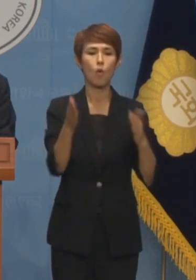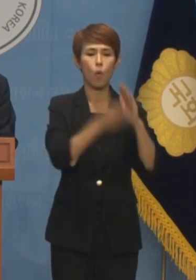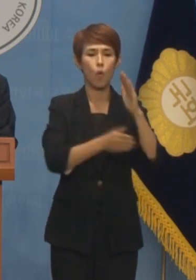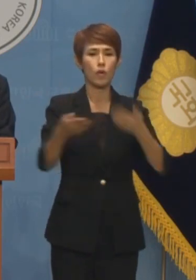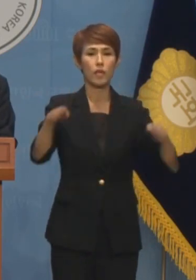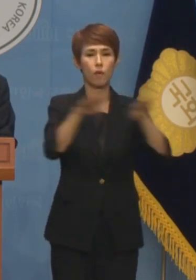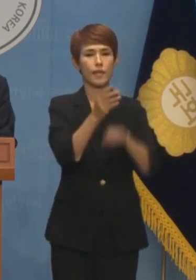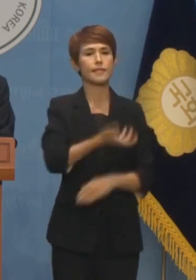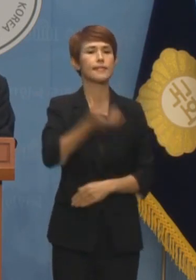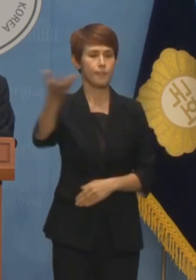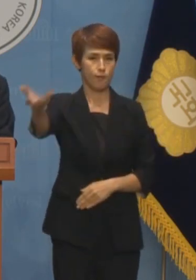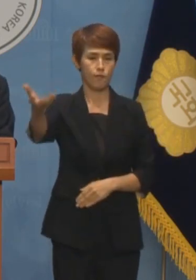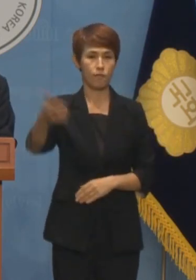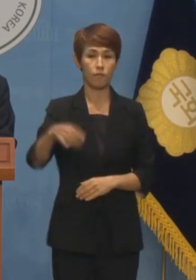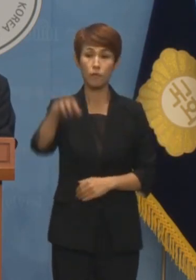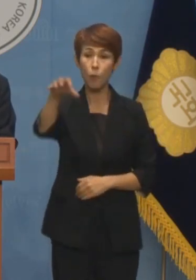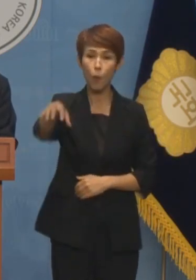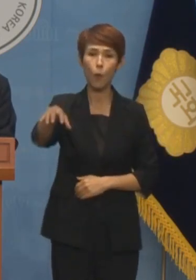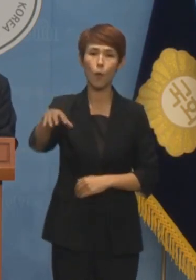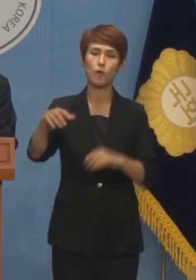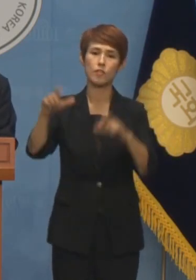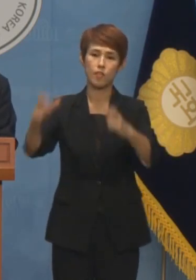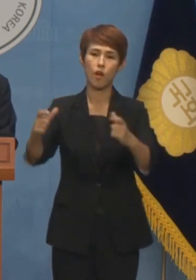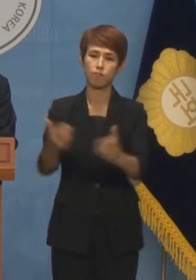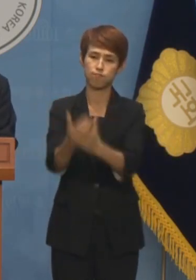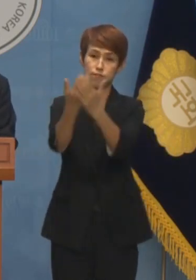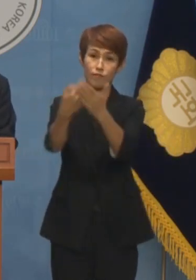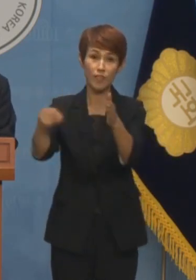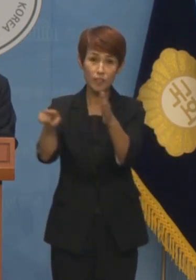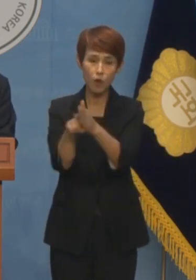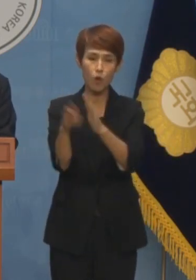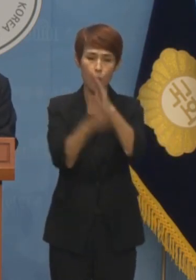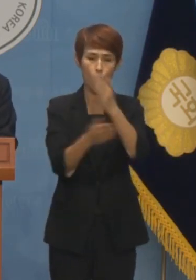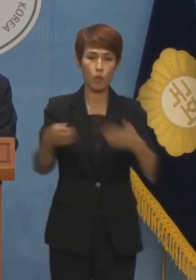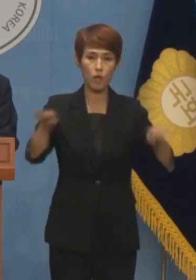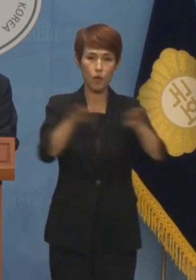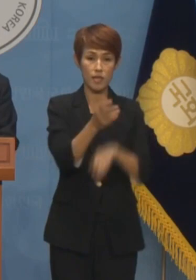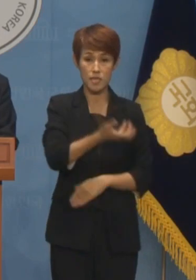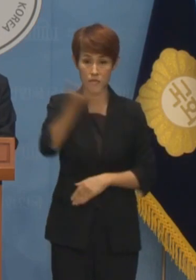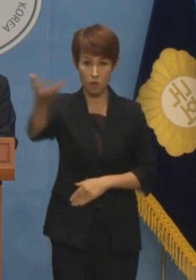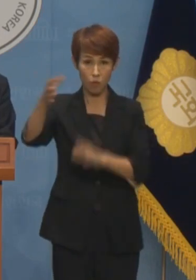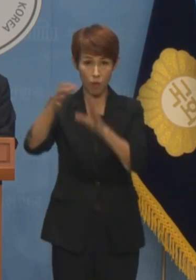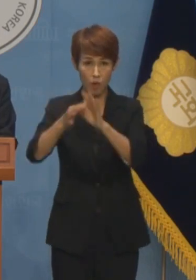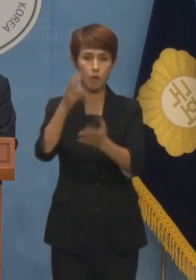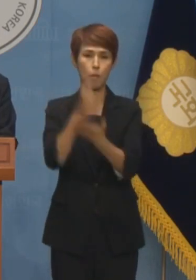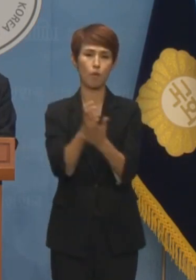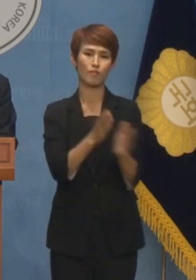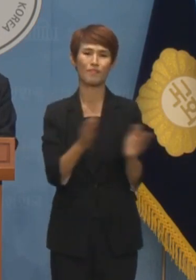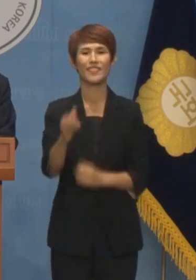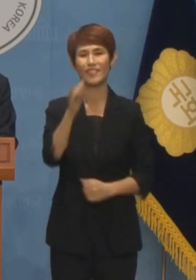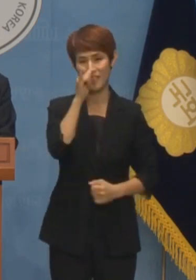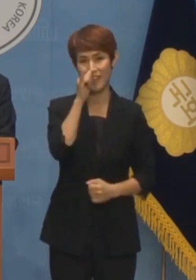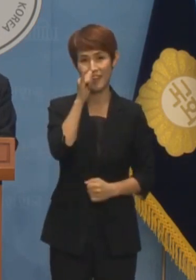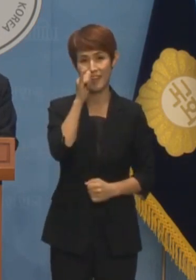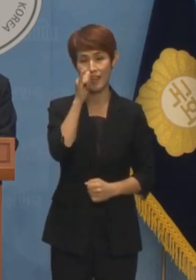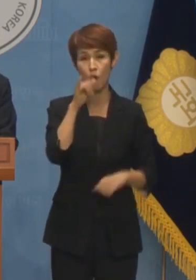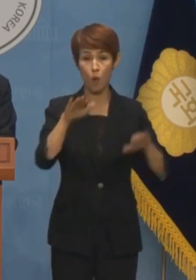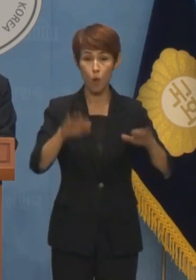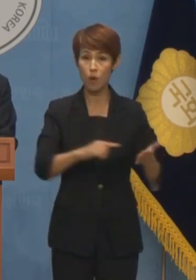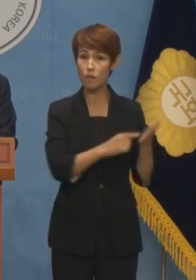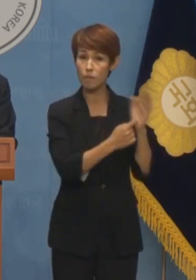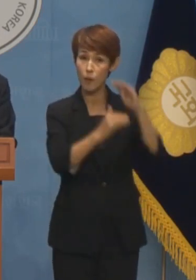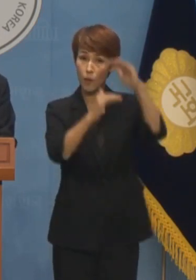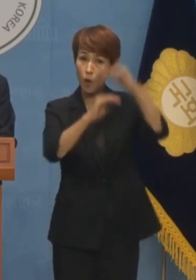인구 감소 지역의 지역 활성화를 위해 공공기관 이전에 관한 법안을 준비했습니다. 제가 오늘